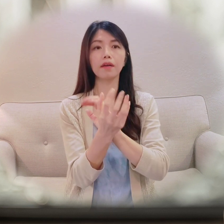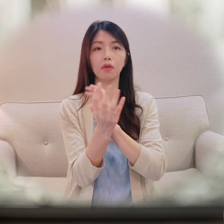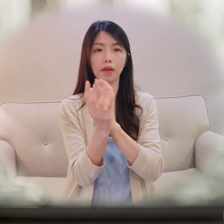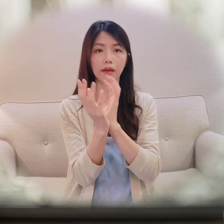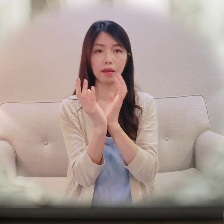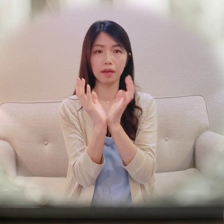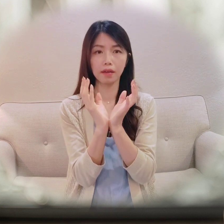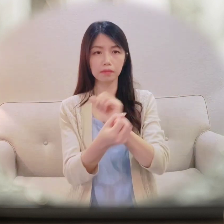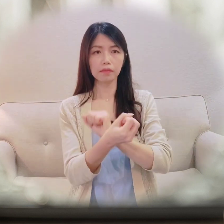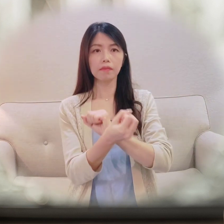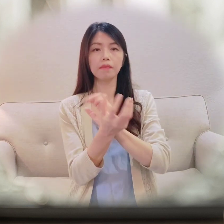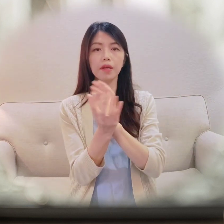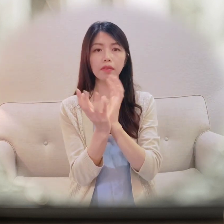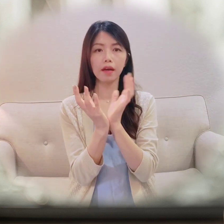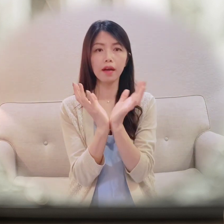이렇게